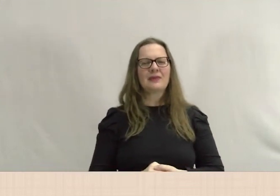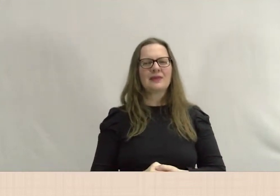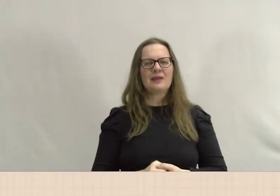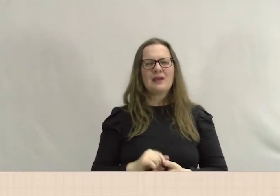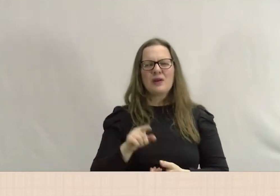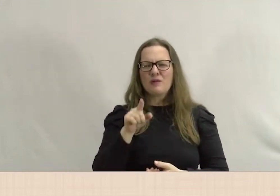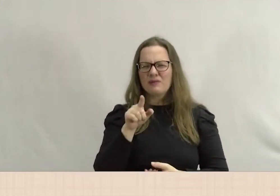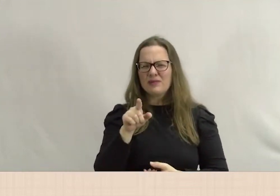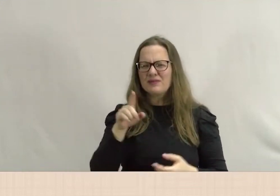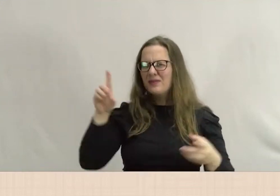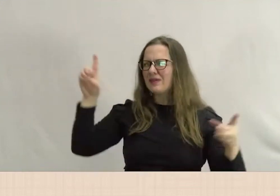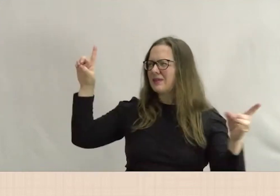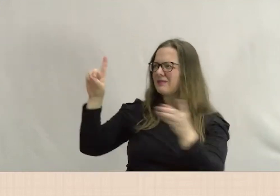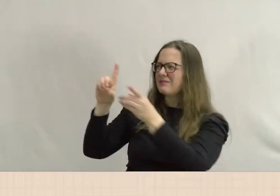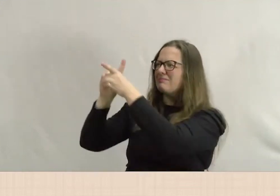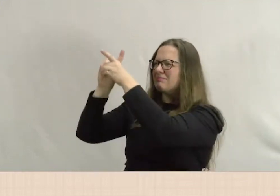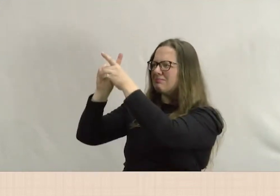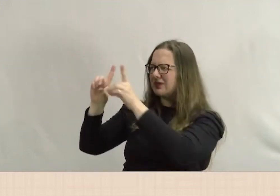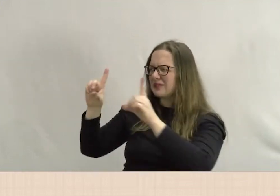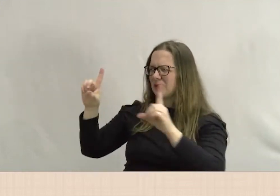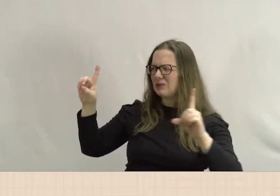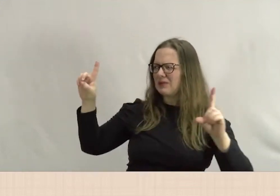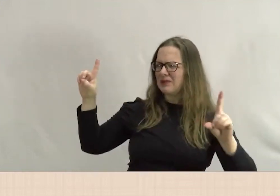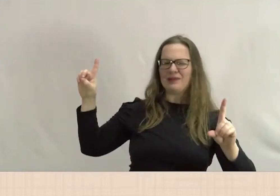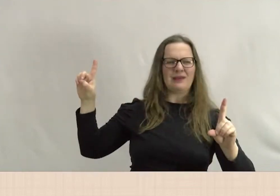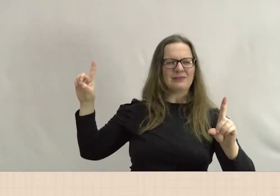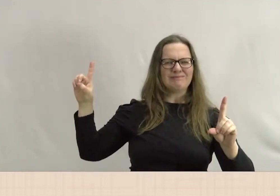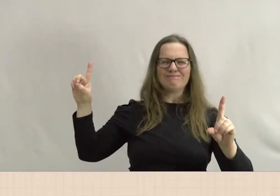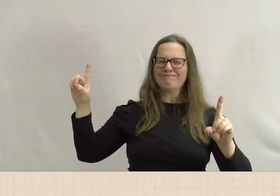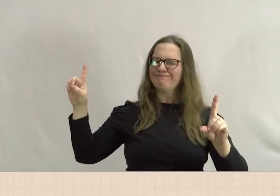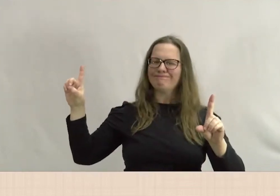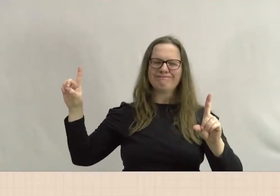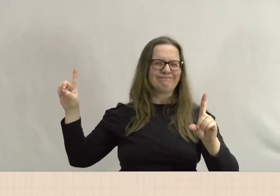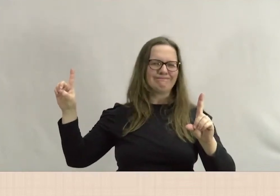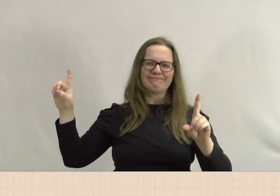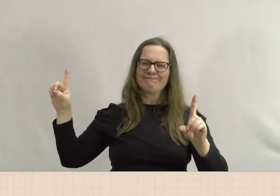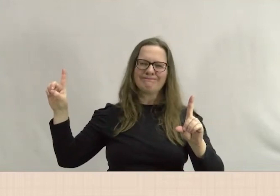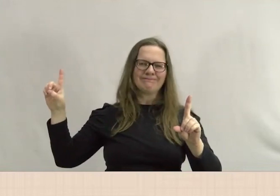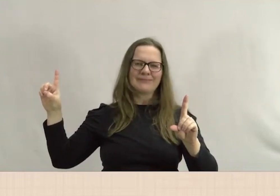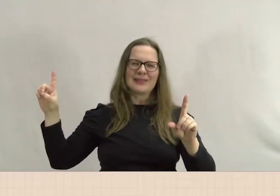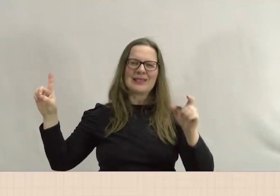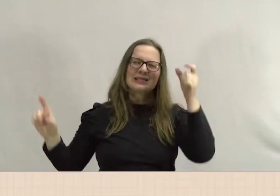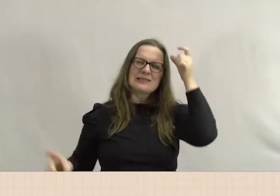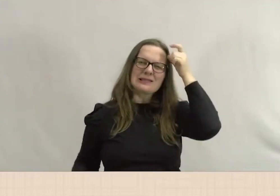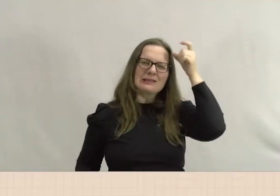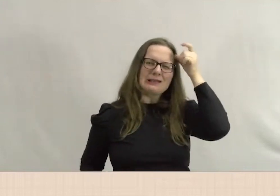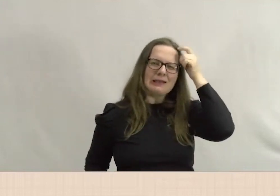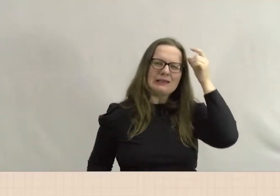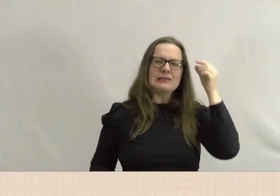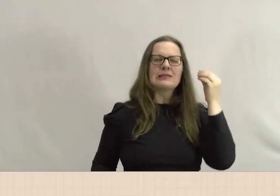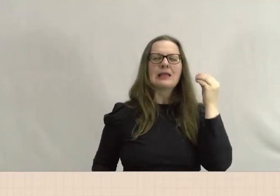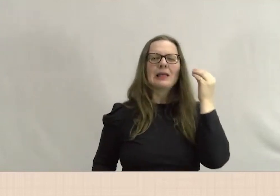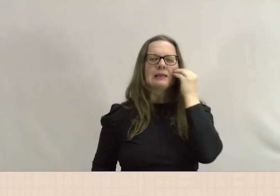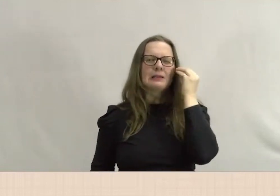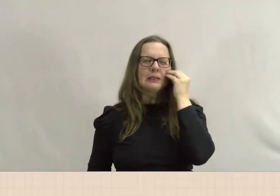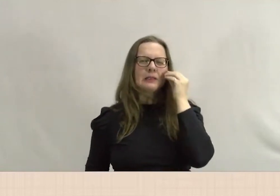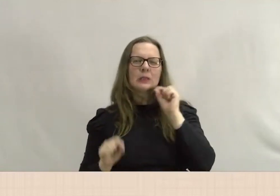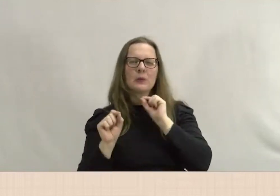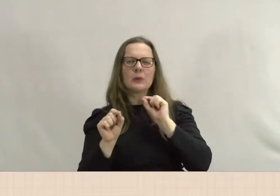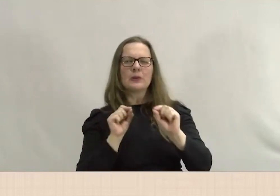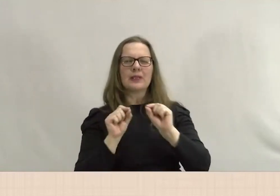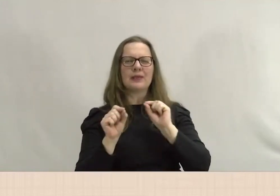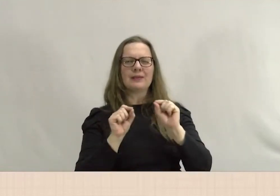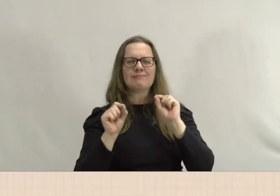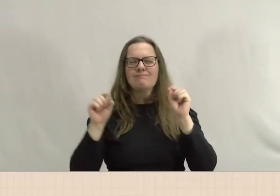desconectar de Deus por um instante ou não, irmão, já desconectou. Essa é a artimanha de Satanás. Quando você fala